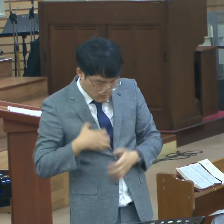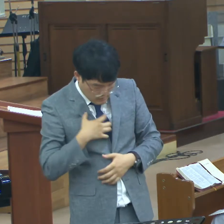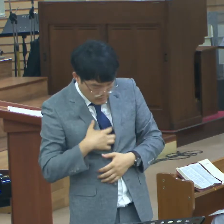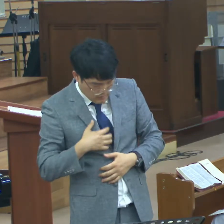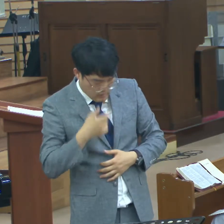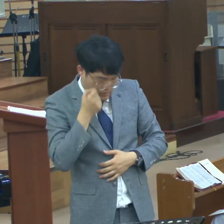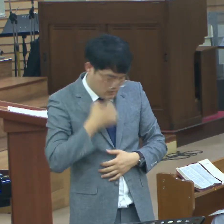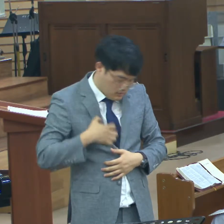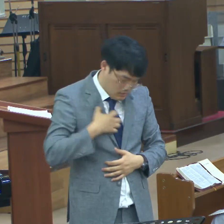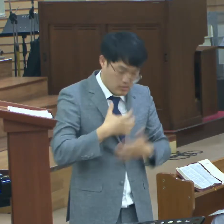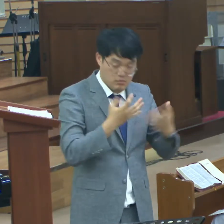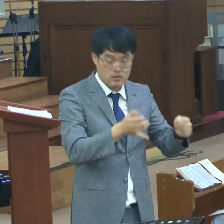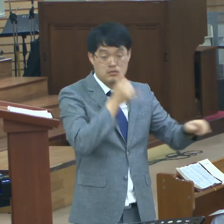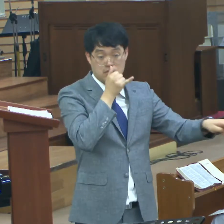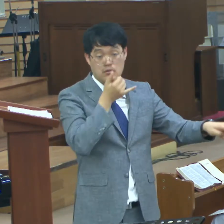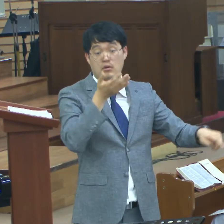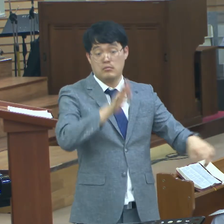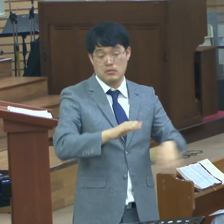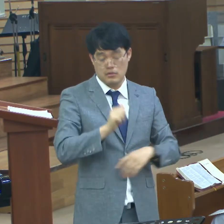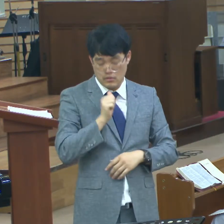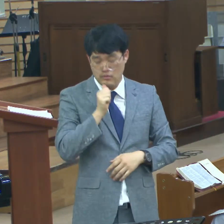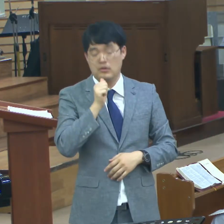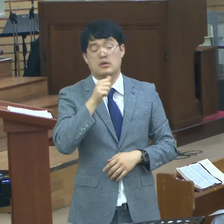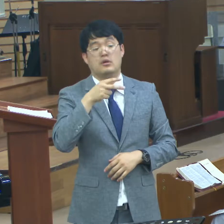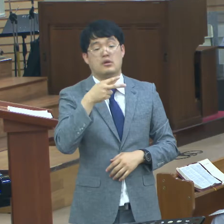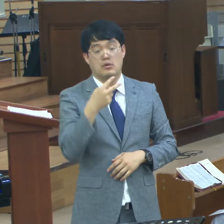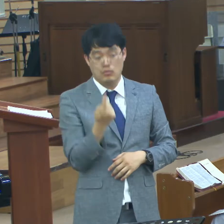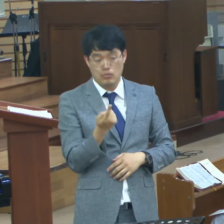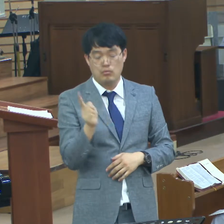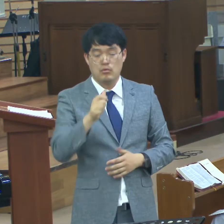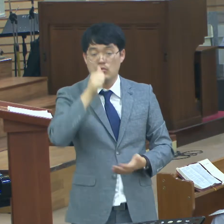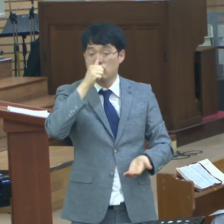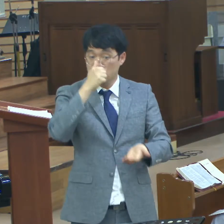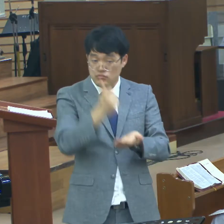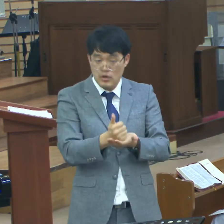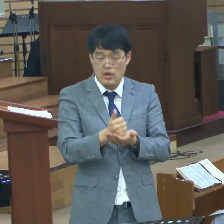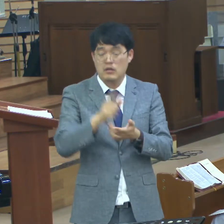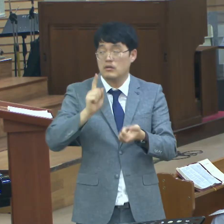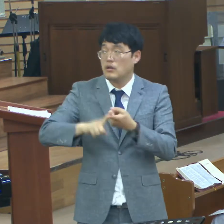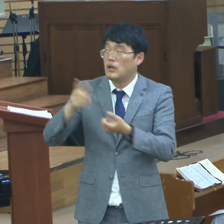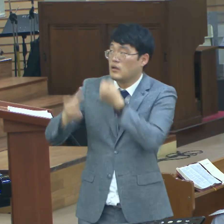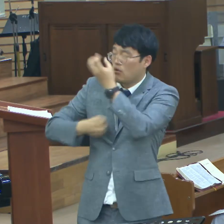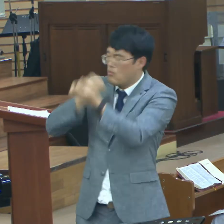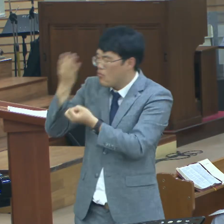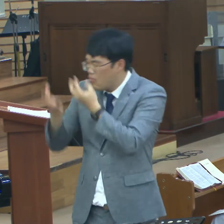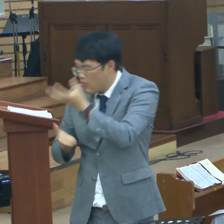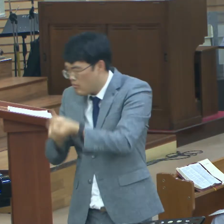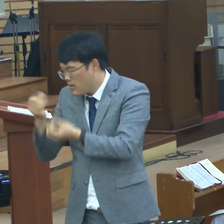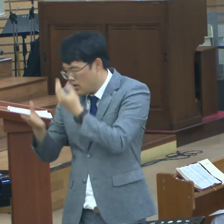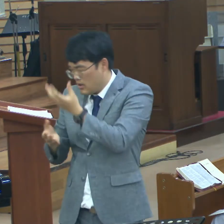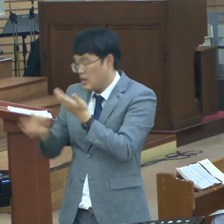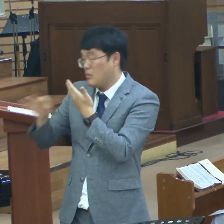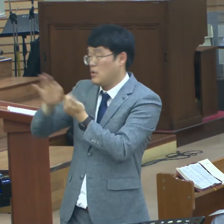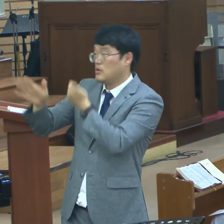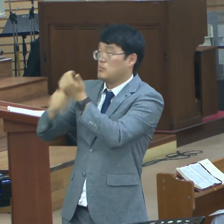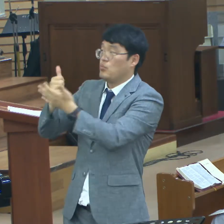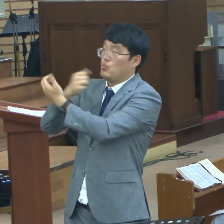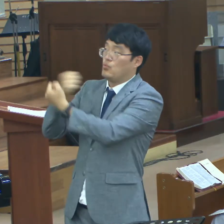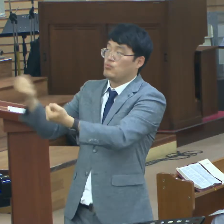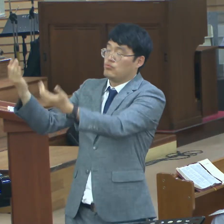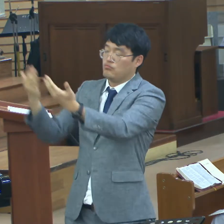가난하고 없고 슬프지만 죄를 놓고 하나님 앞에 애통하면서 기도하면 하나님이 용서해 주시고 위로해